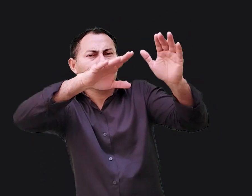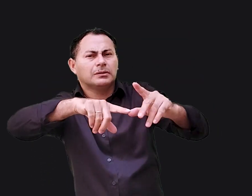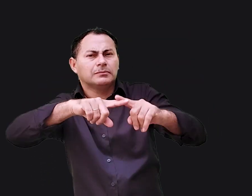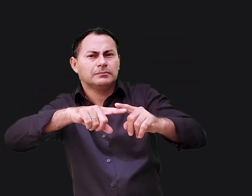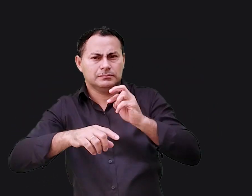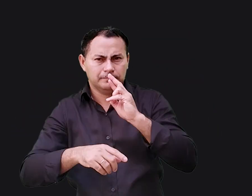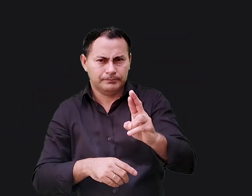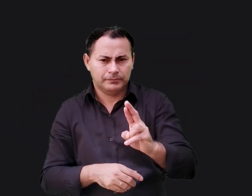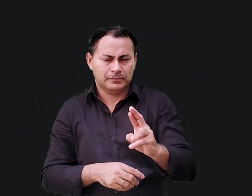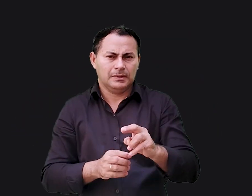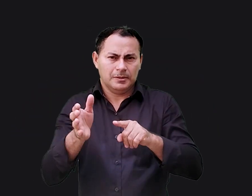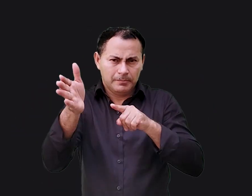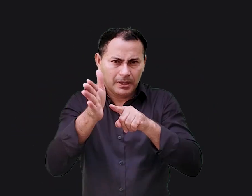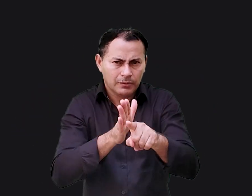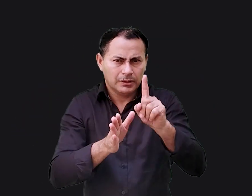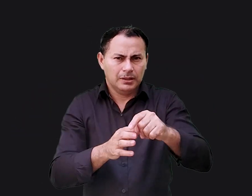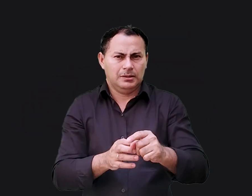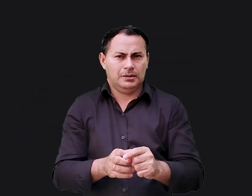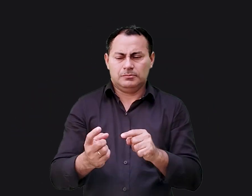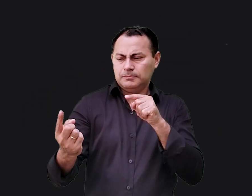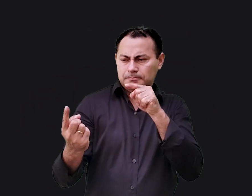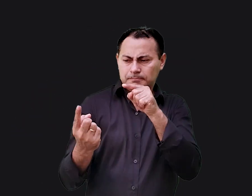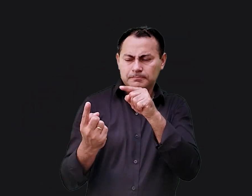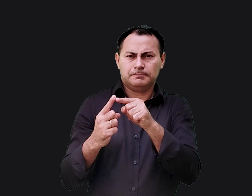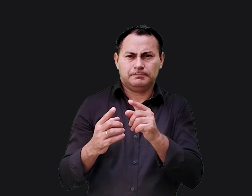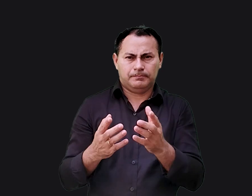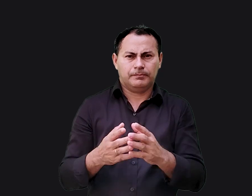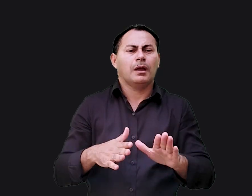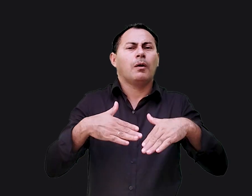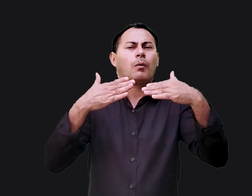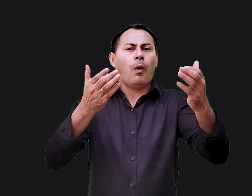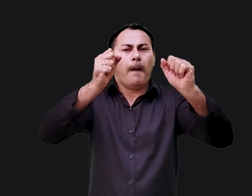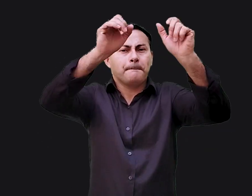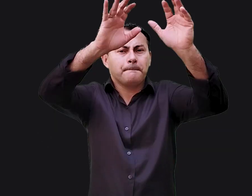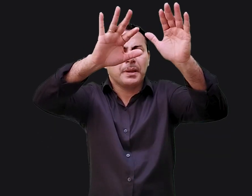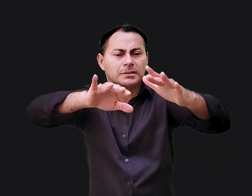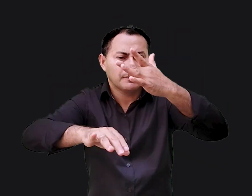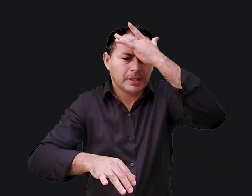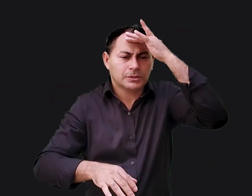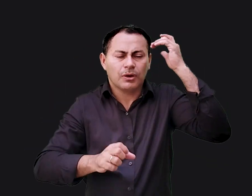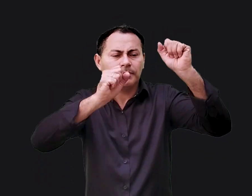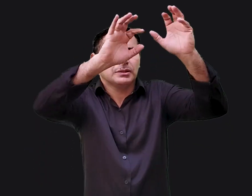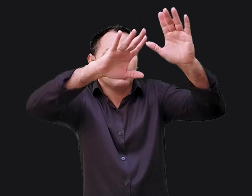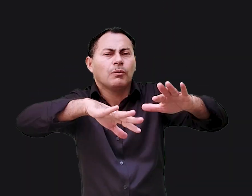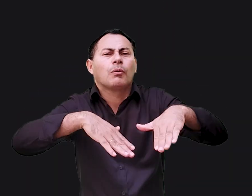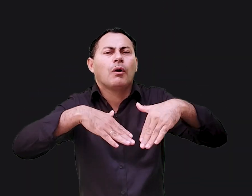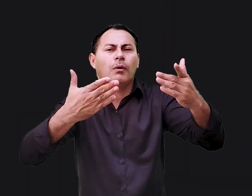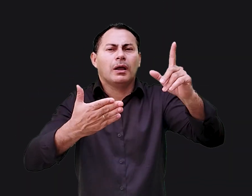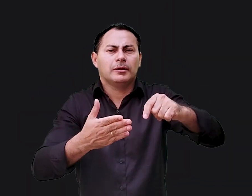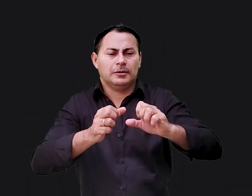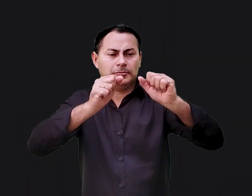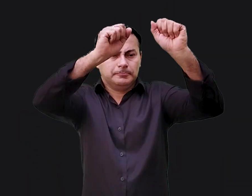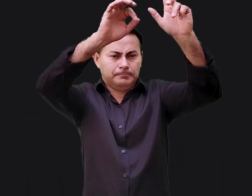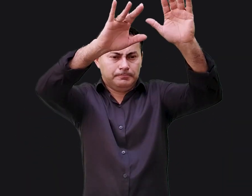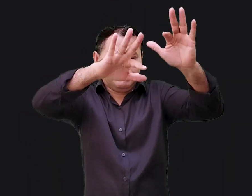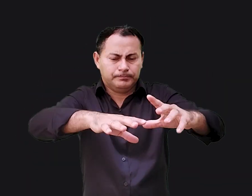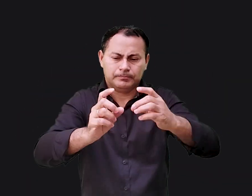abençoado? As respostas para essa pergunta são bem objetivas. Quais são as bênçãos do homem abençoado? As bênçãos